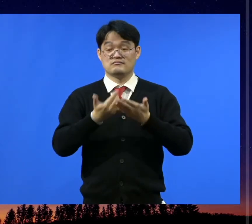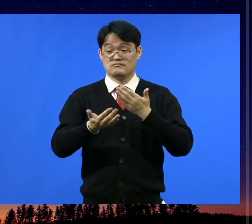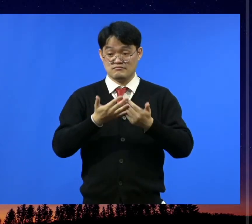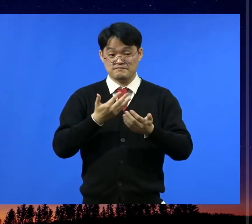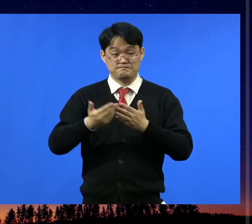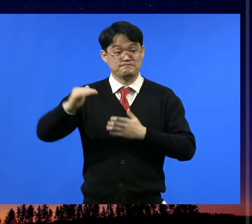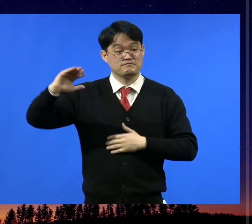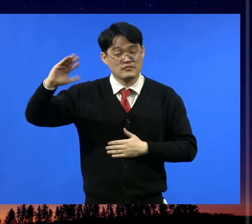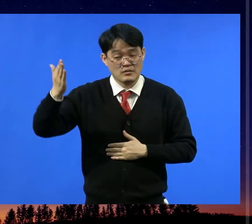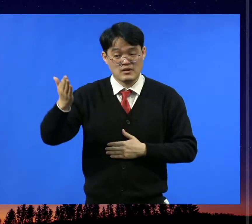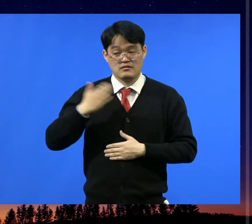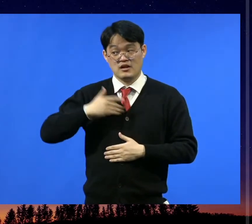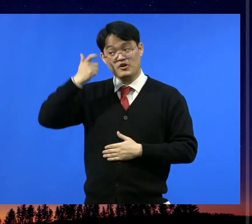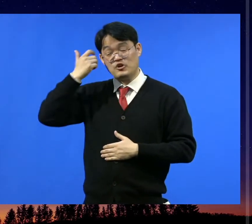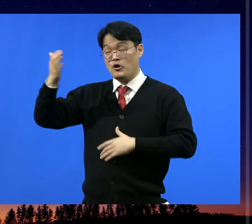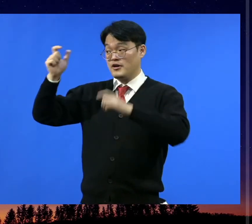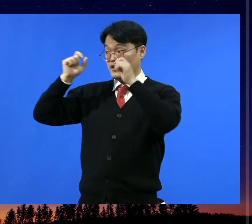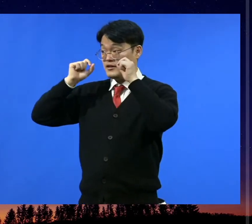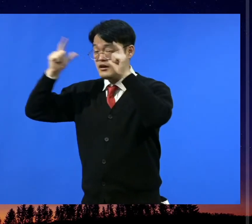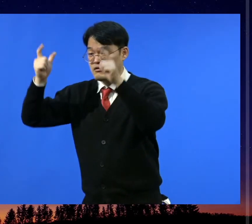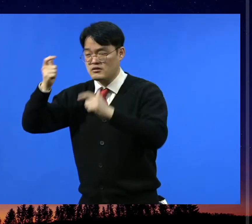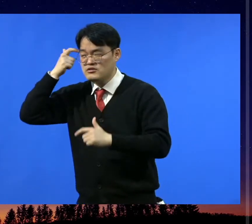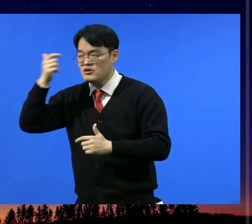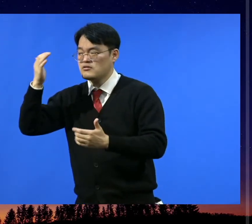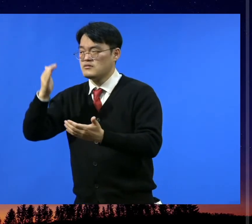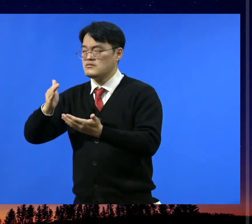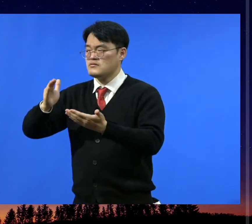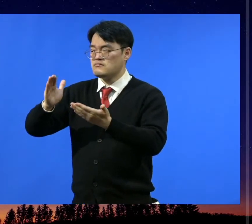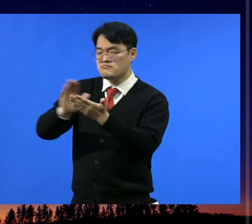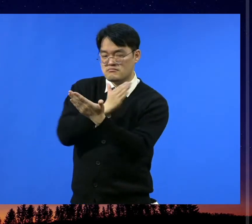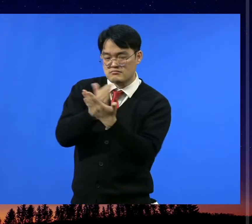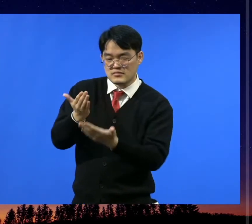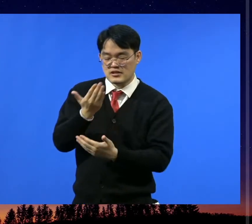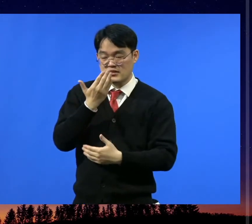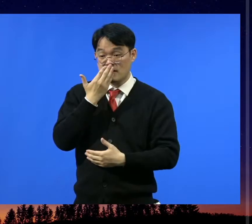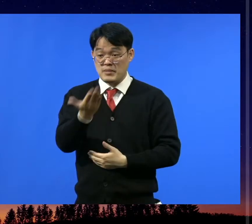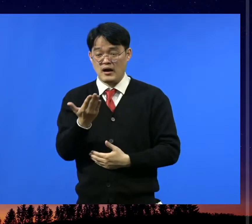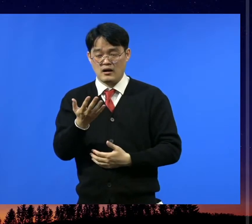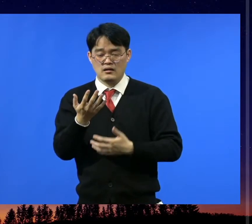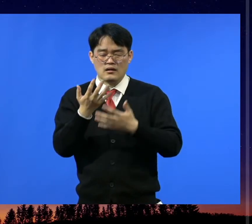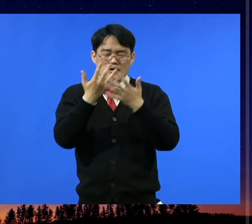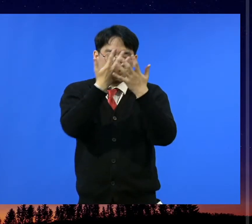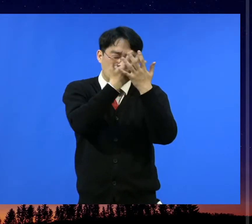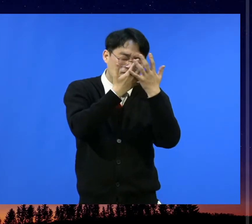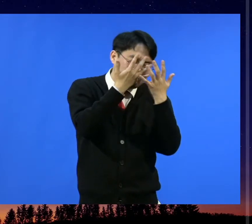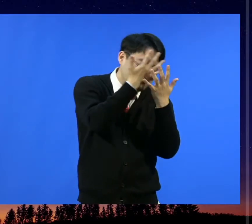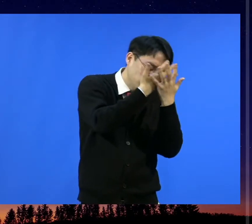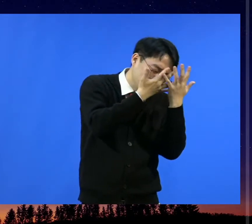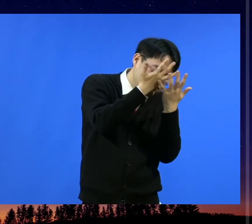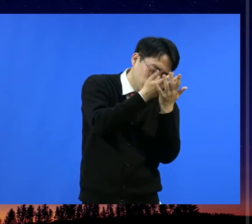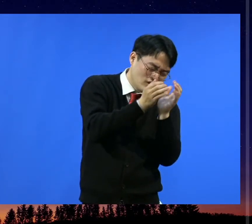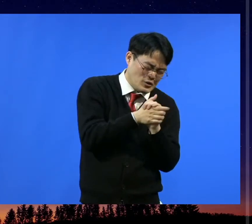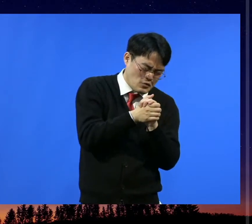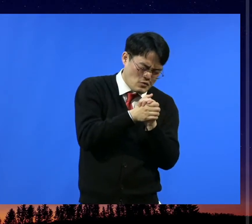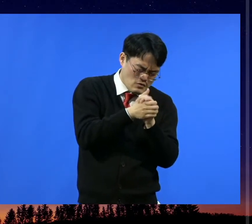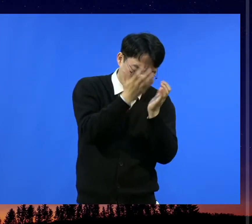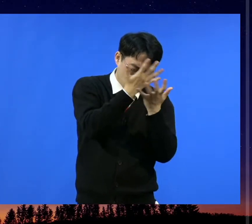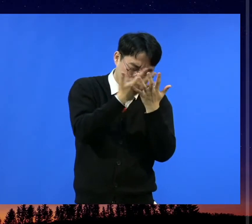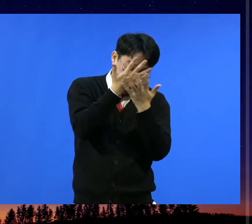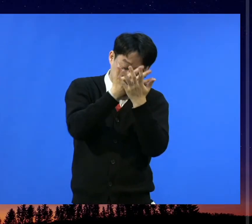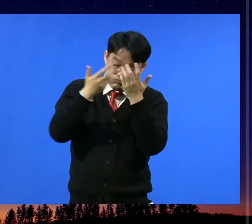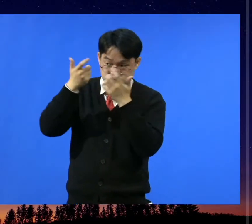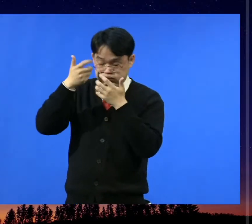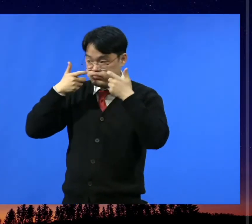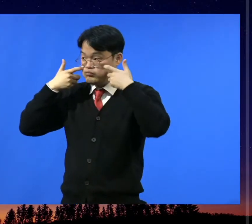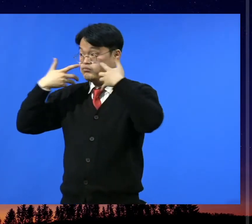그럼 분별력이 확 드러나고 모든 것이 희미하던 게 환해지는 거예요.